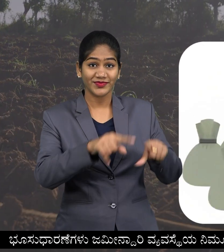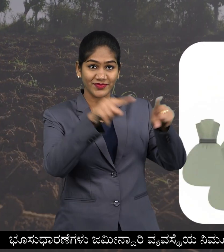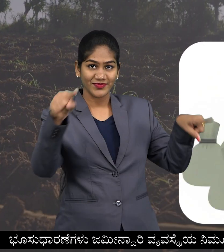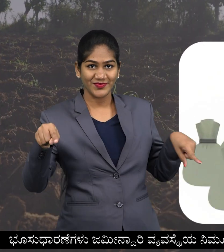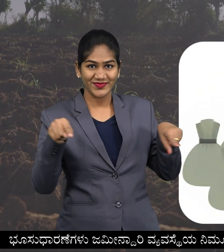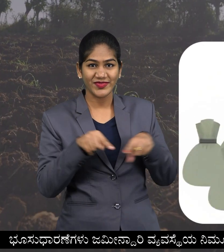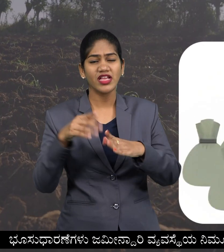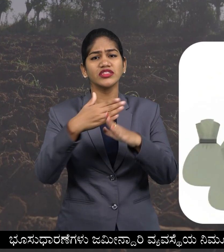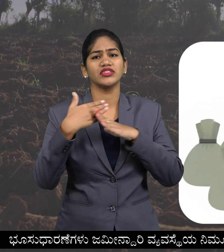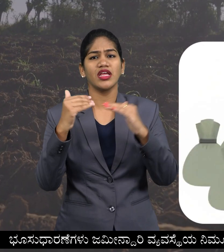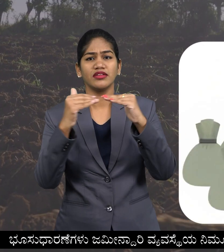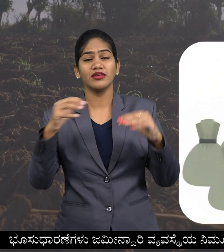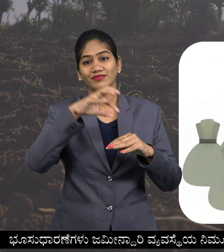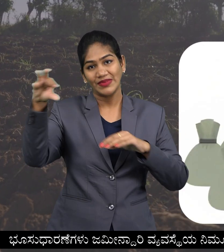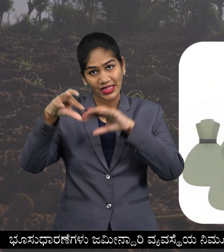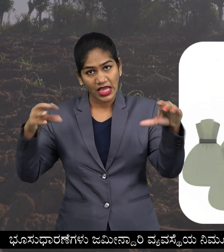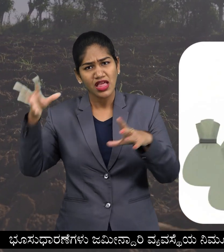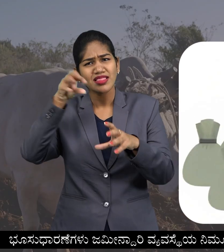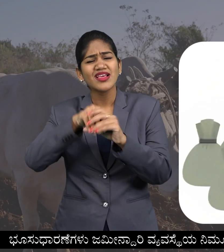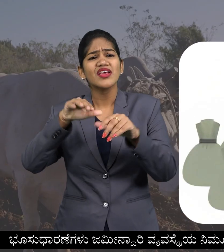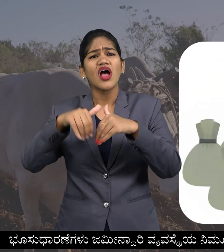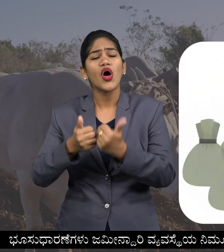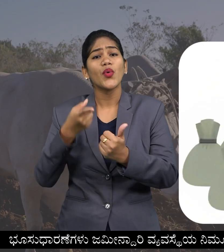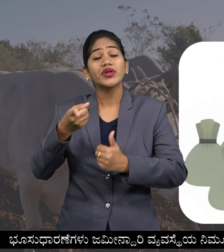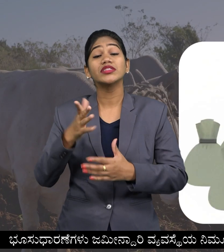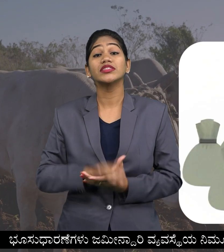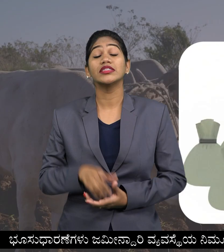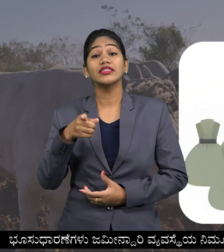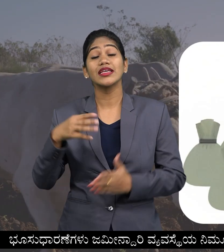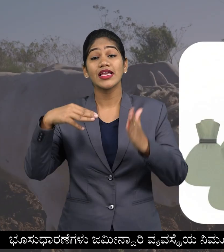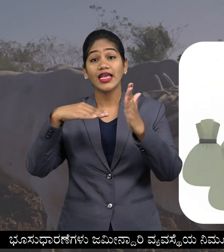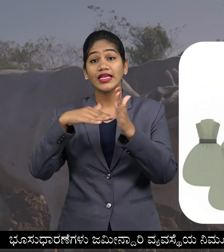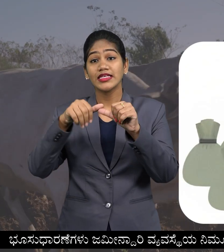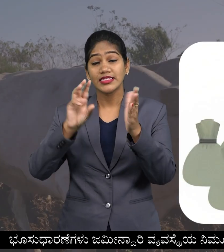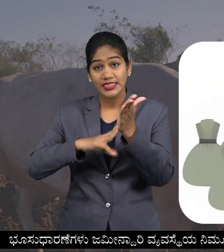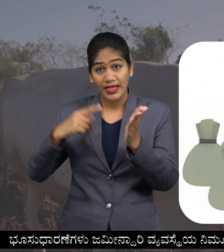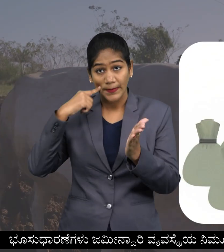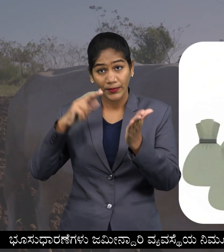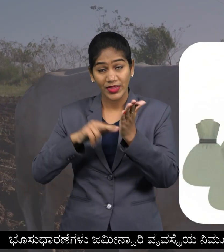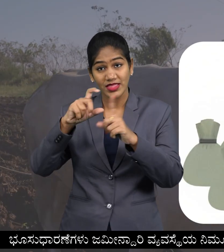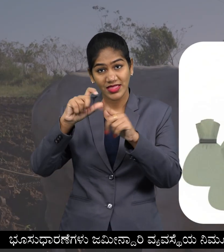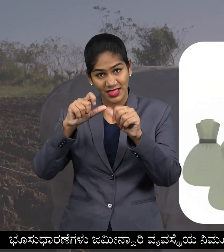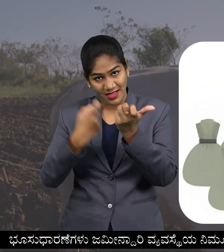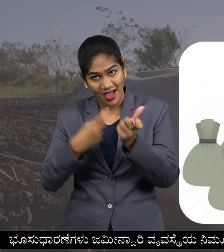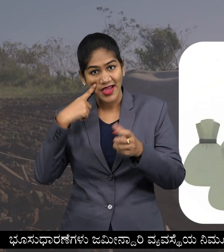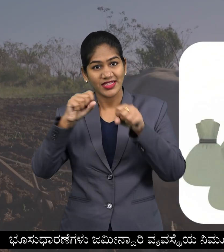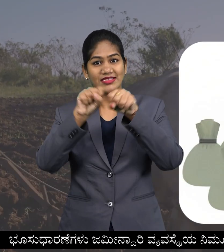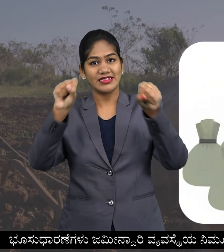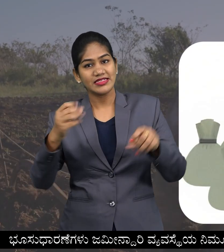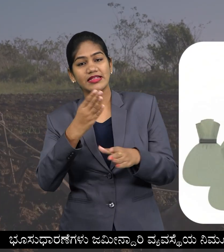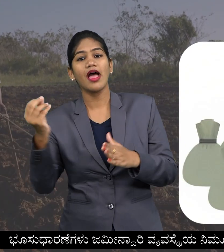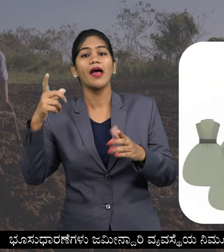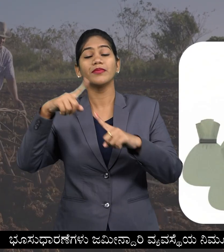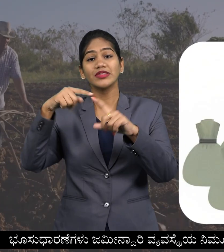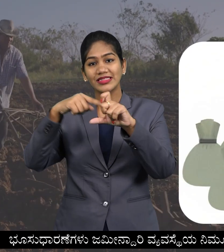ಭೂ ಸುಧಾರಣೆಗಳು ಜಮೀನ್ದಾರಿ ವ್ಯವಸ್ಥೆಯ ನಿರ್ಮೂಲನೆ ಮತ್ತು ಹಿಡುವಳಿ ಸುಧಾರಣೆಗಳನ್ನು ಒಳಗೊಂಡಿದ್ದರೆ,